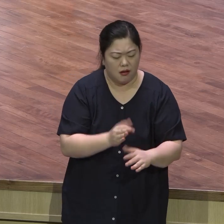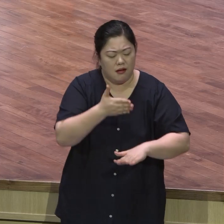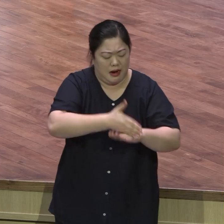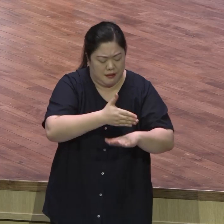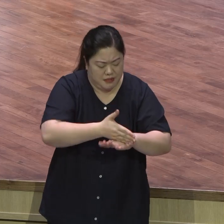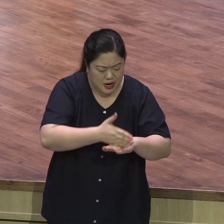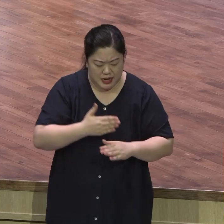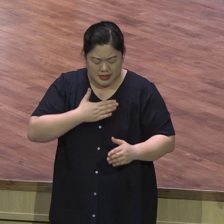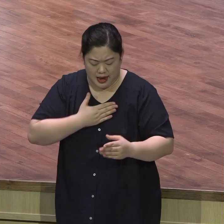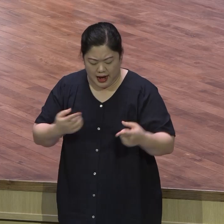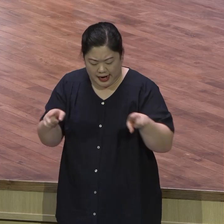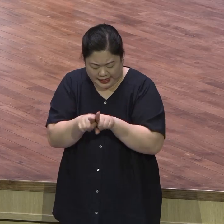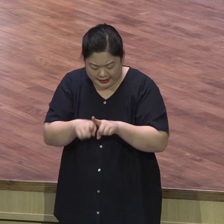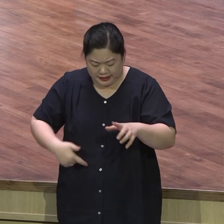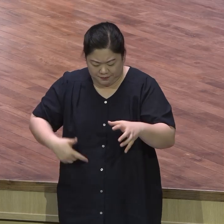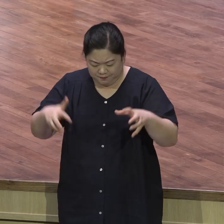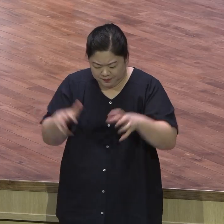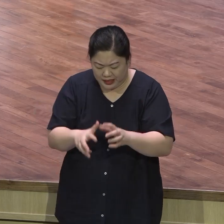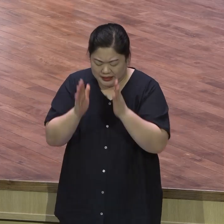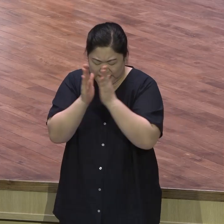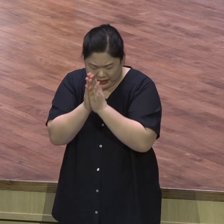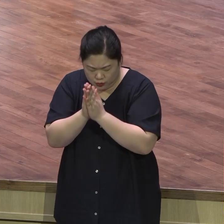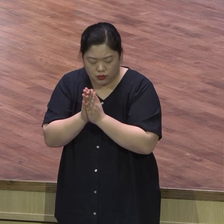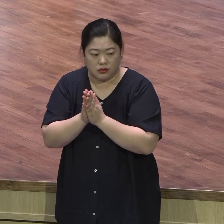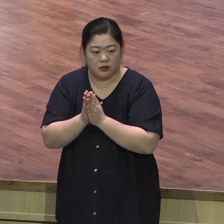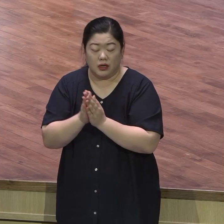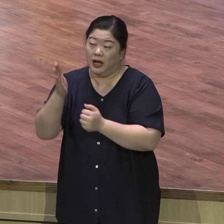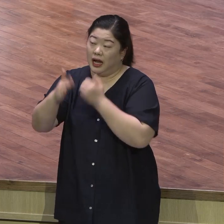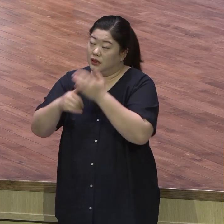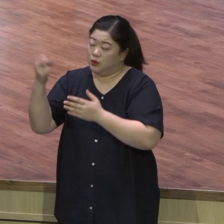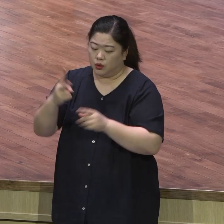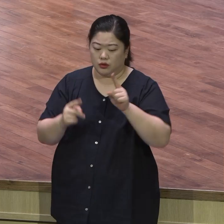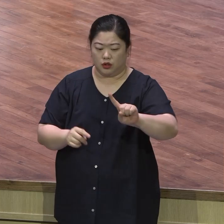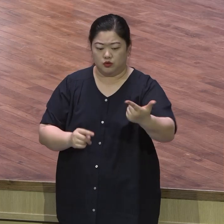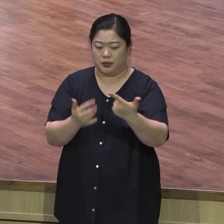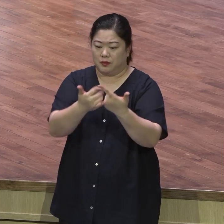이분들을 하나하나 하사람 하사람 찾아가셔서 역사하여 주옵소서